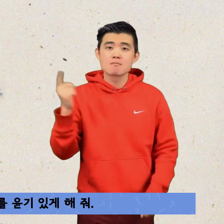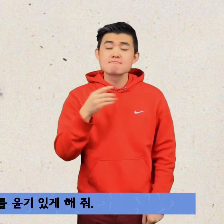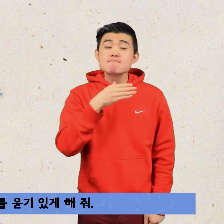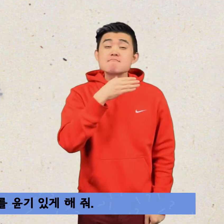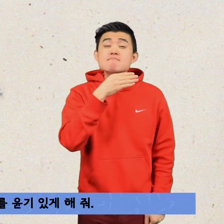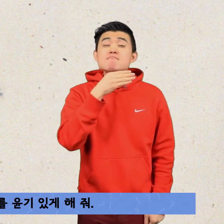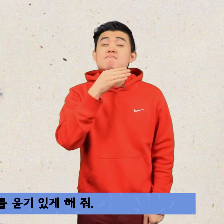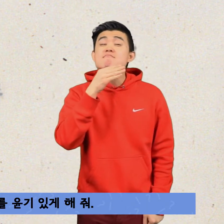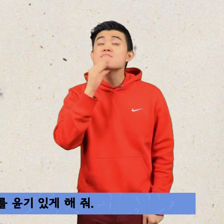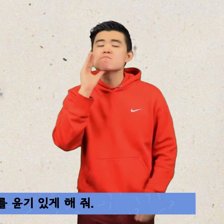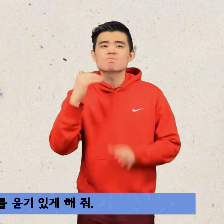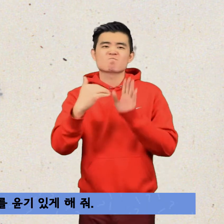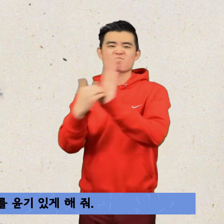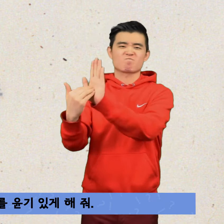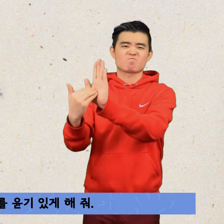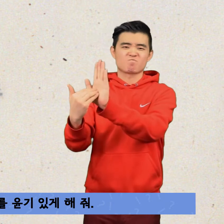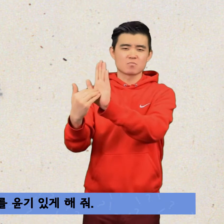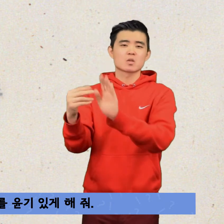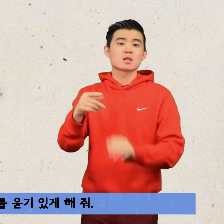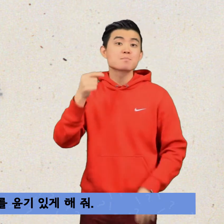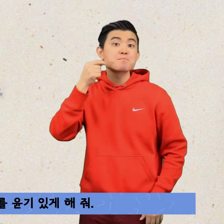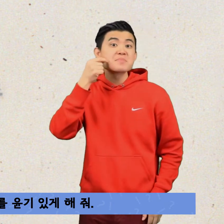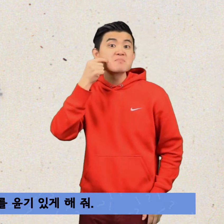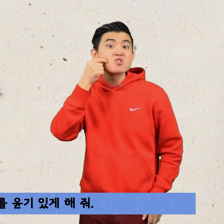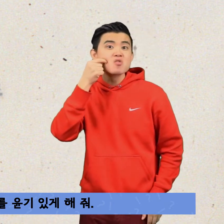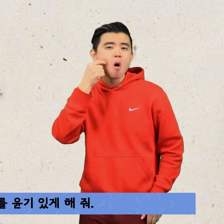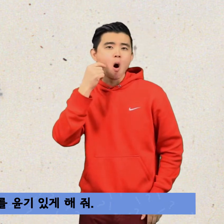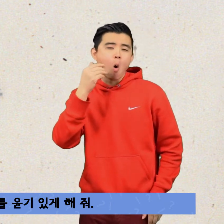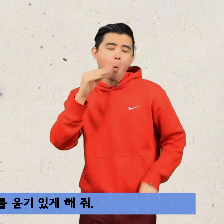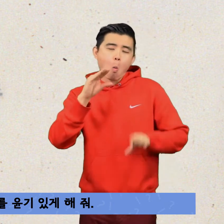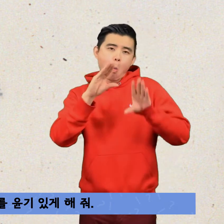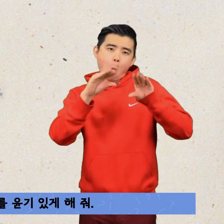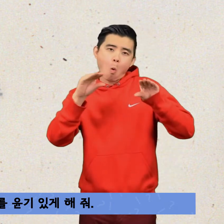막고 피부를 윤기 있게 해줘.